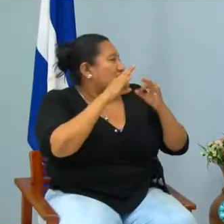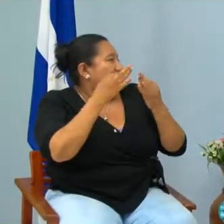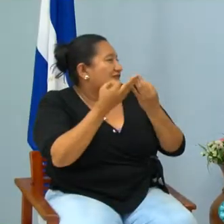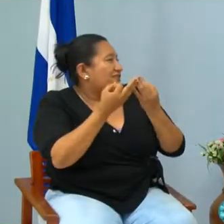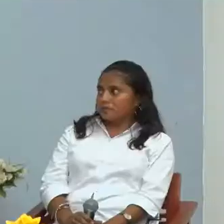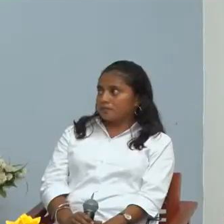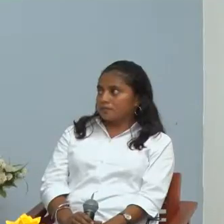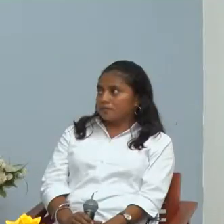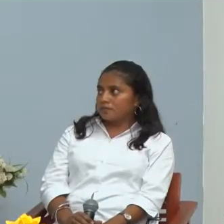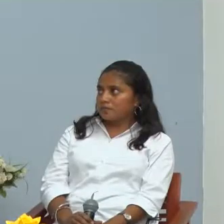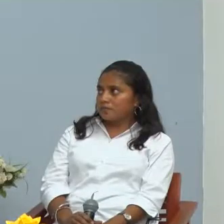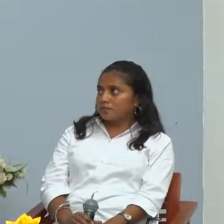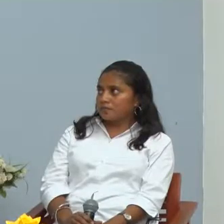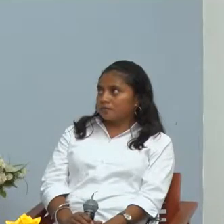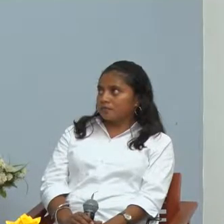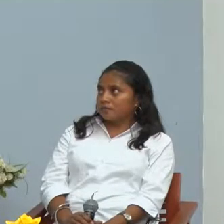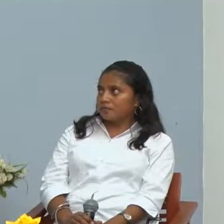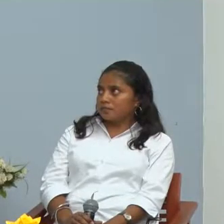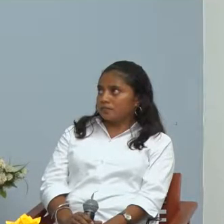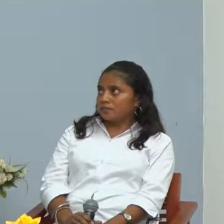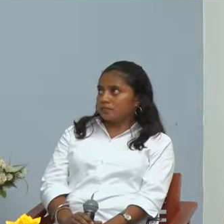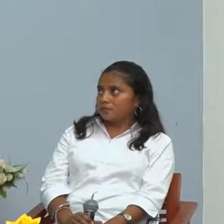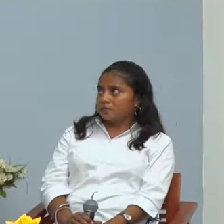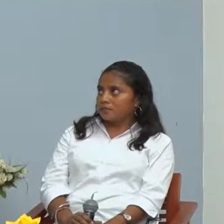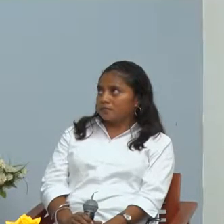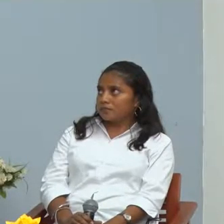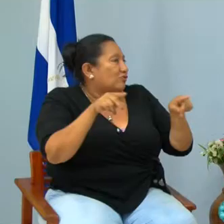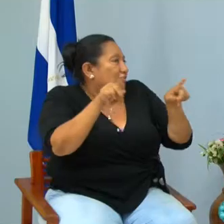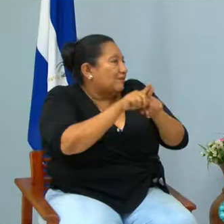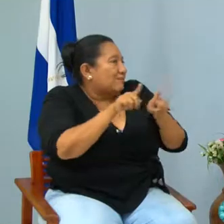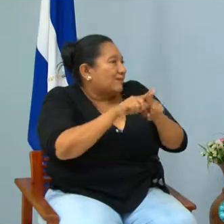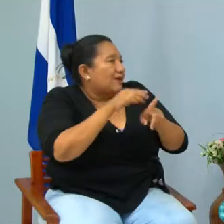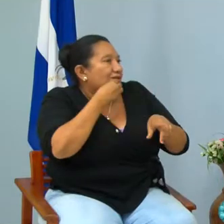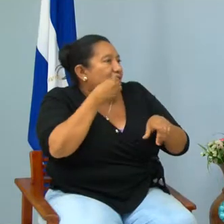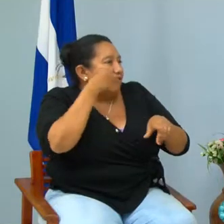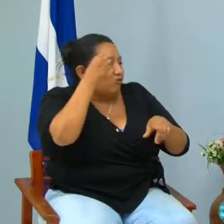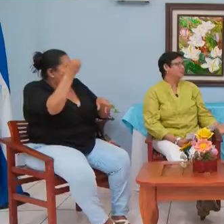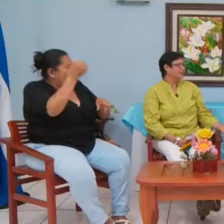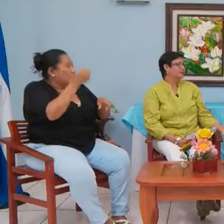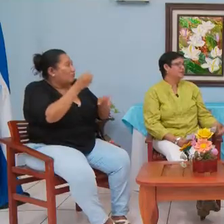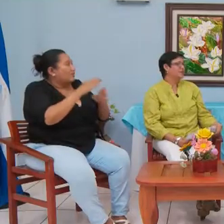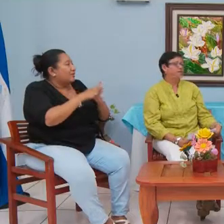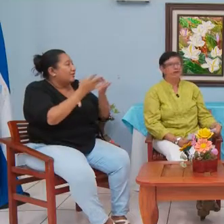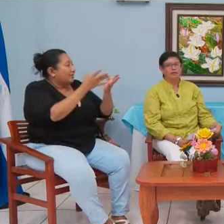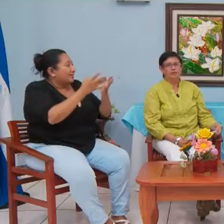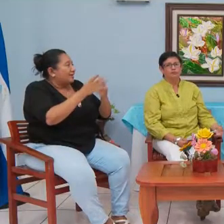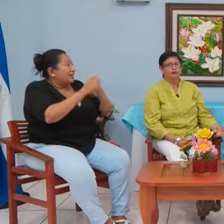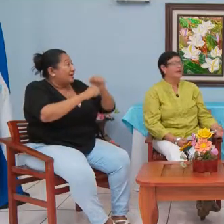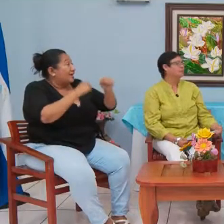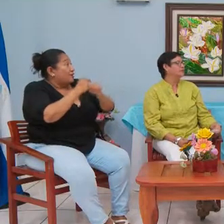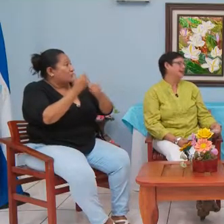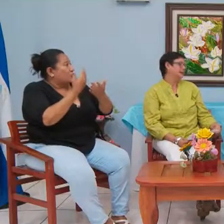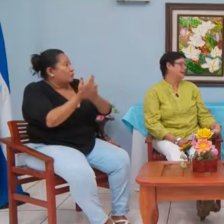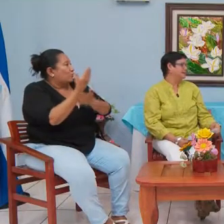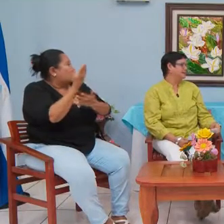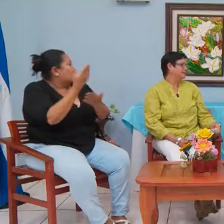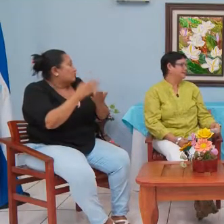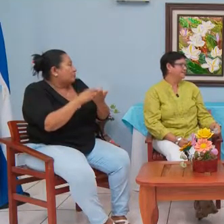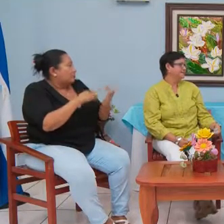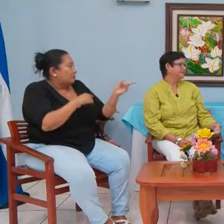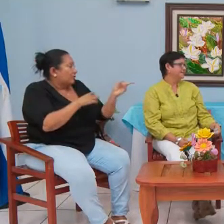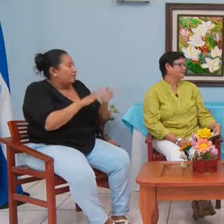familias sobre todo, ¿verdad?, que nos ven y a esos docentes también o jóvenes que estén por optar el año que viene alguna